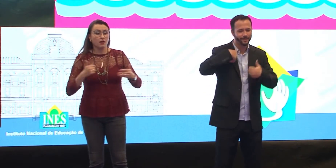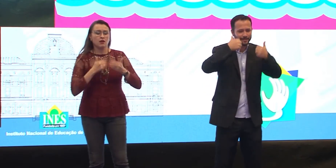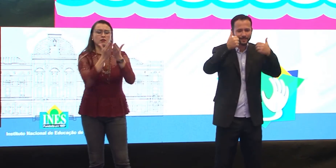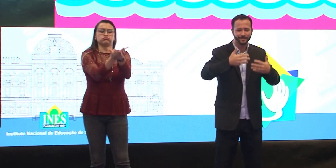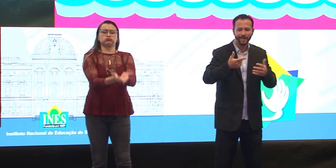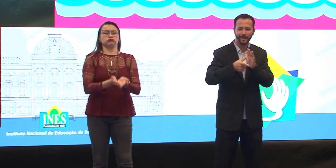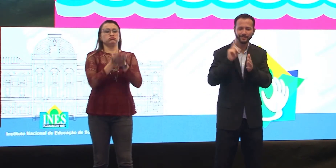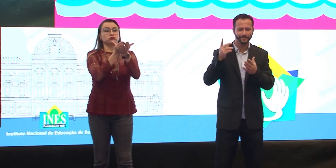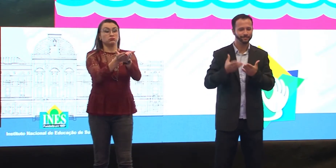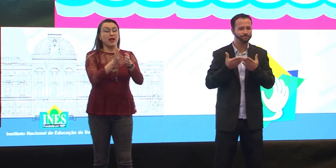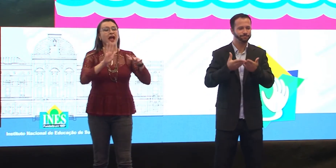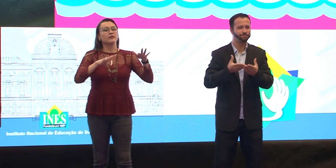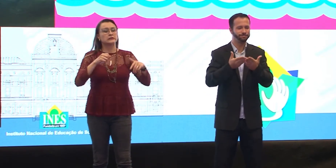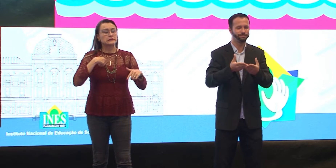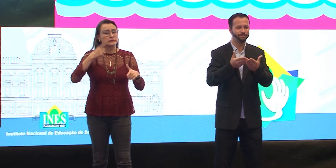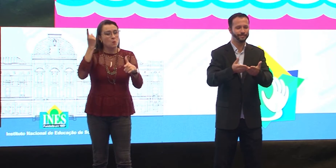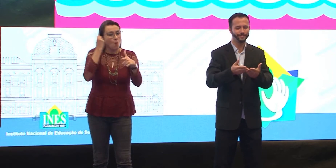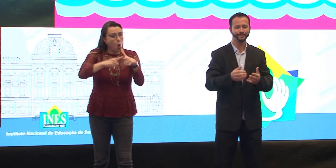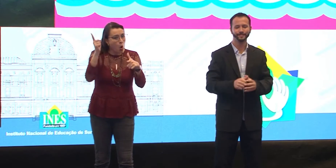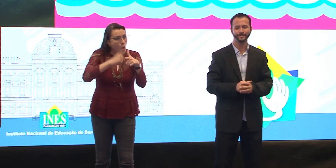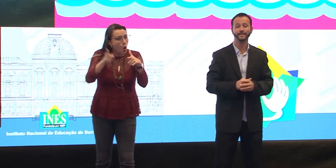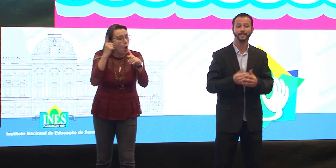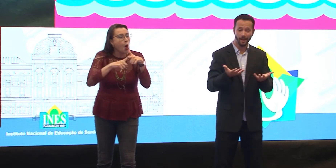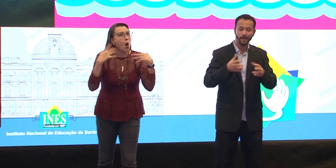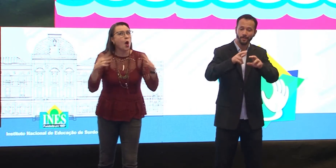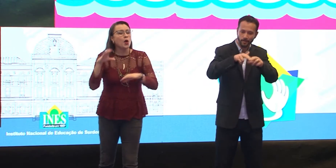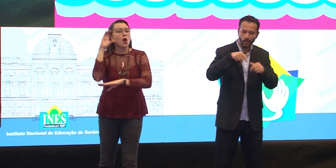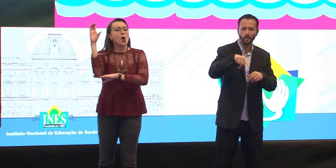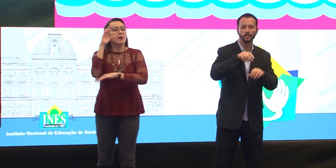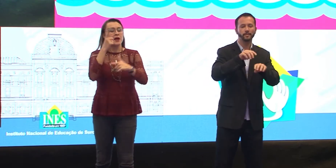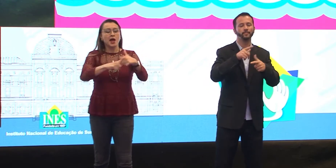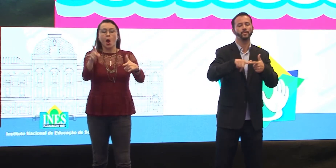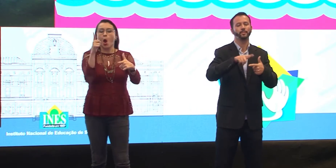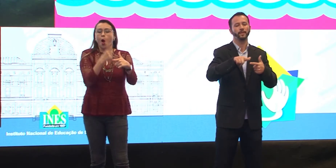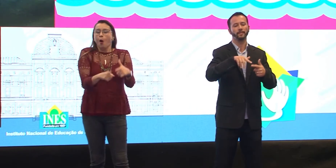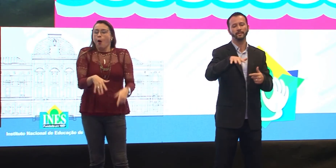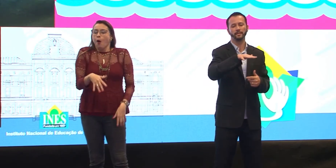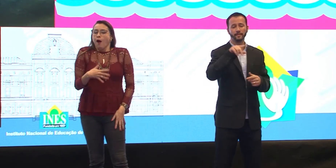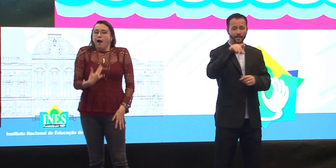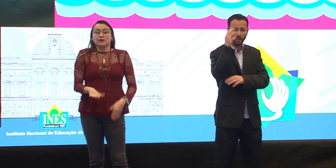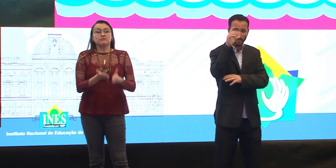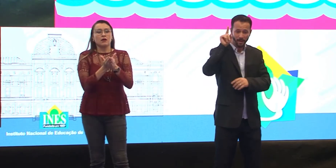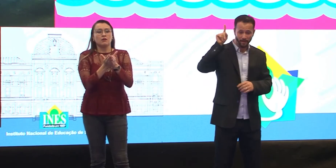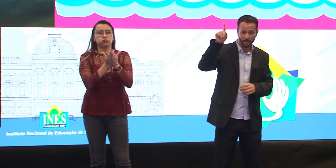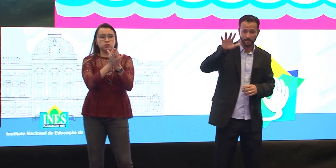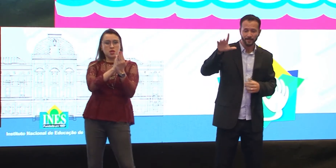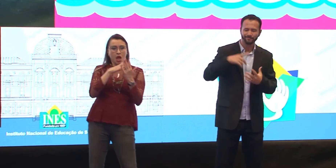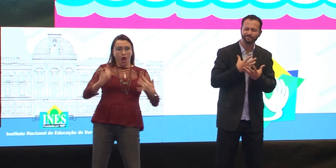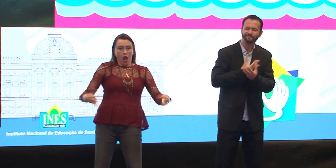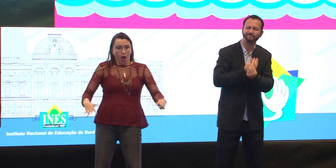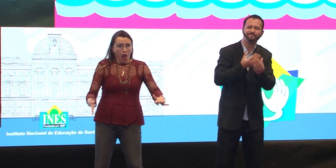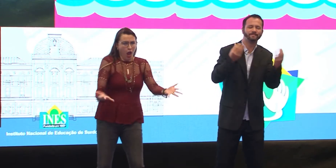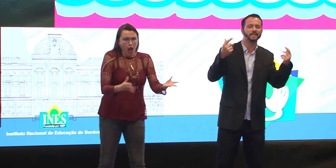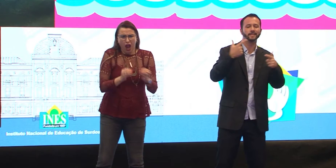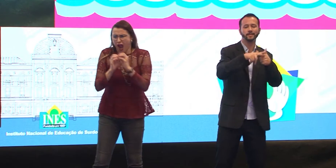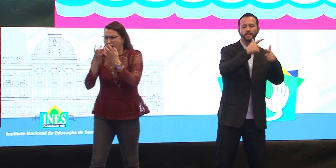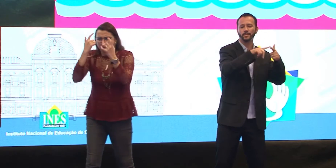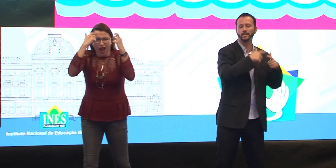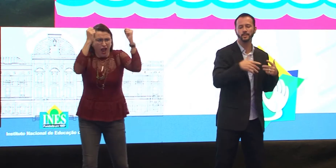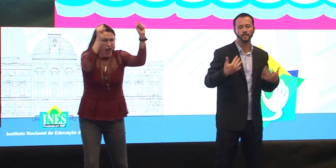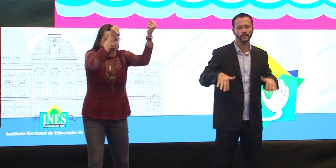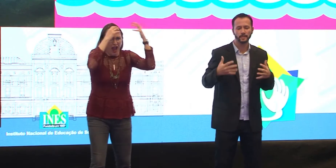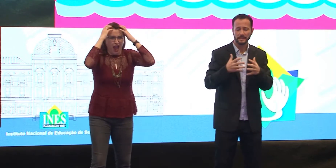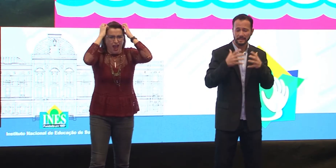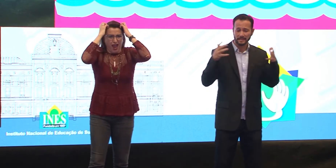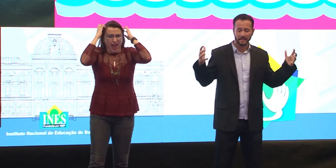podemos pensar nessas crianças surdas. Mas se lembrem que eu tinha usado essa metáfora do barco, onde estamos todos no mesmo barco